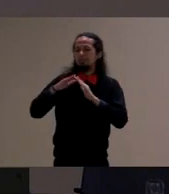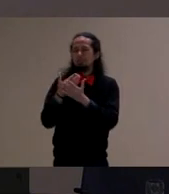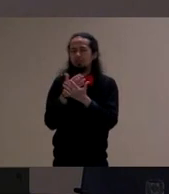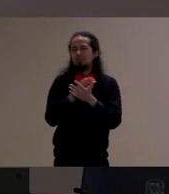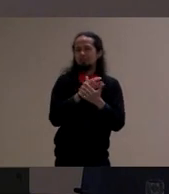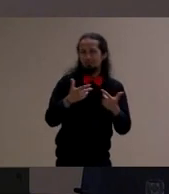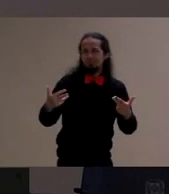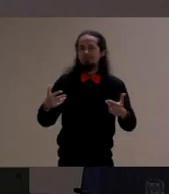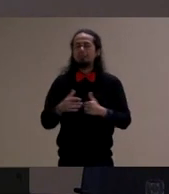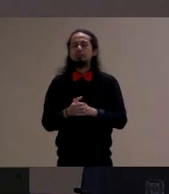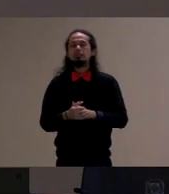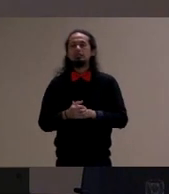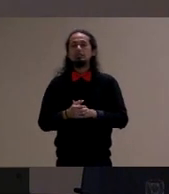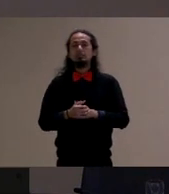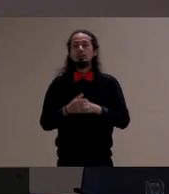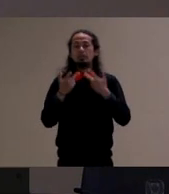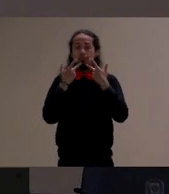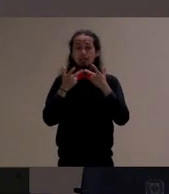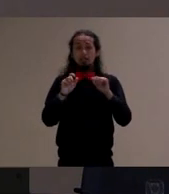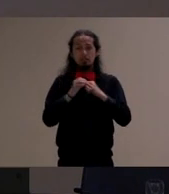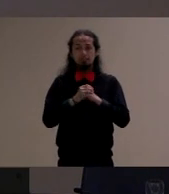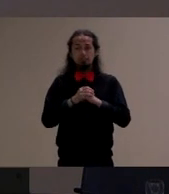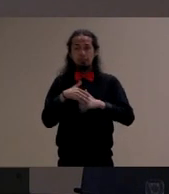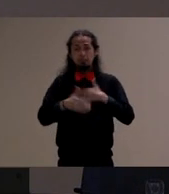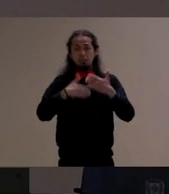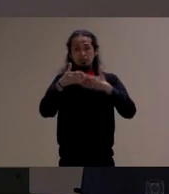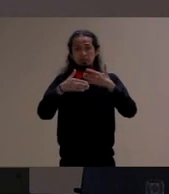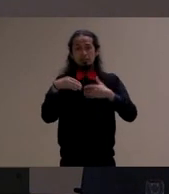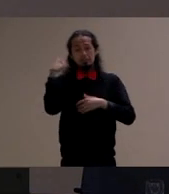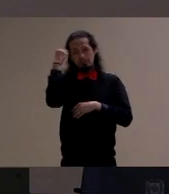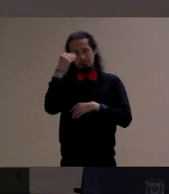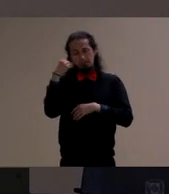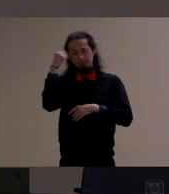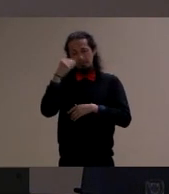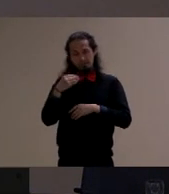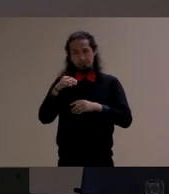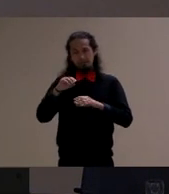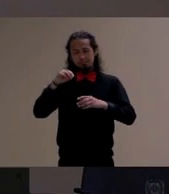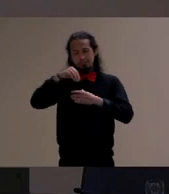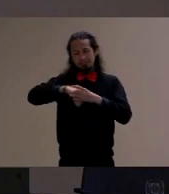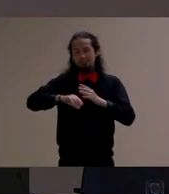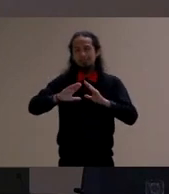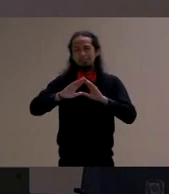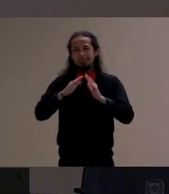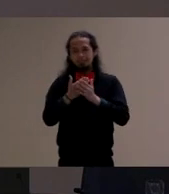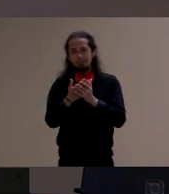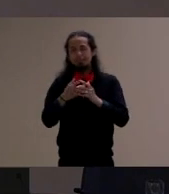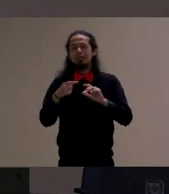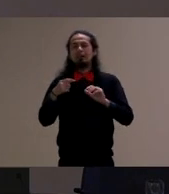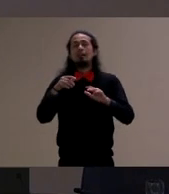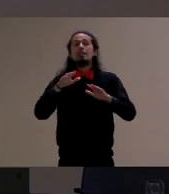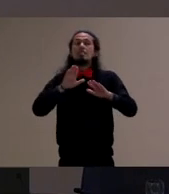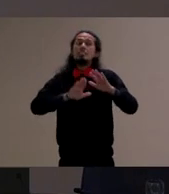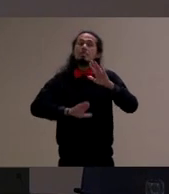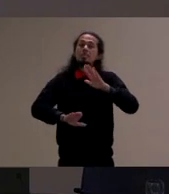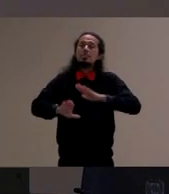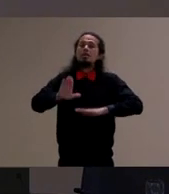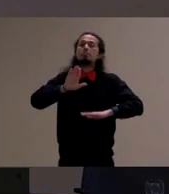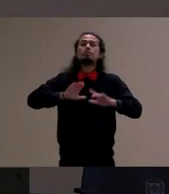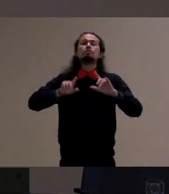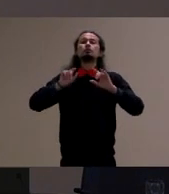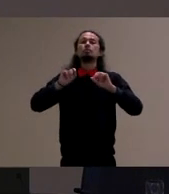o desenvolvimento das experiências educativas Depende de uma organização